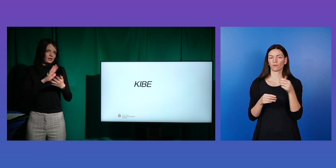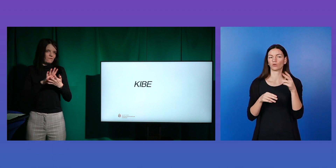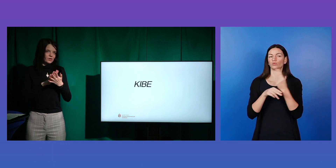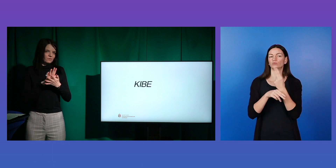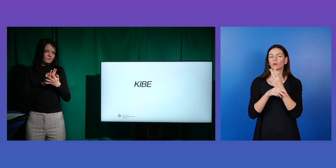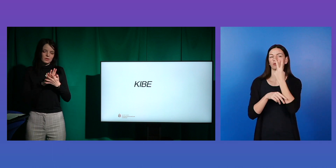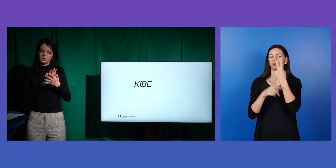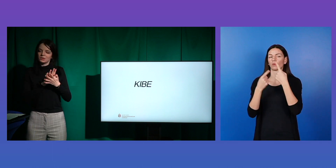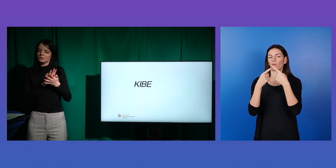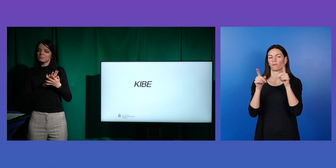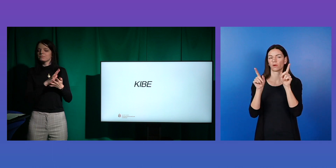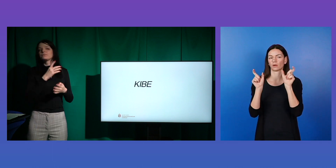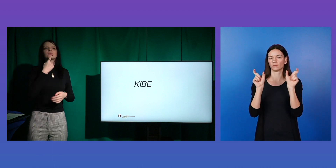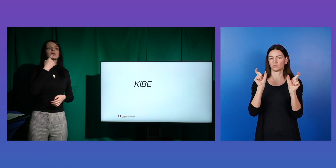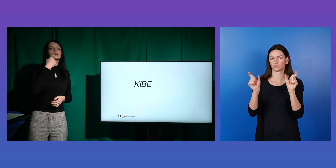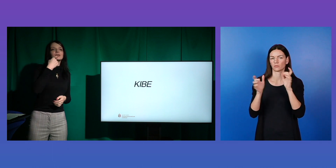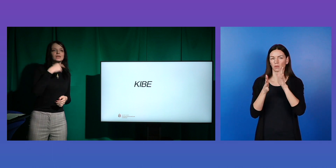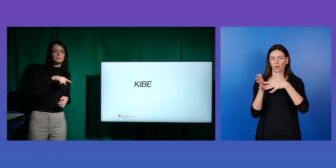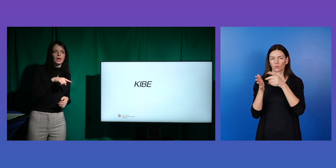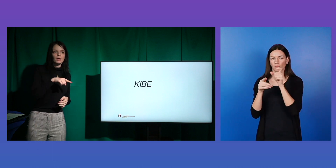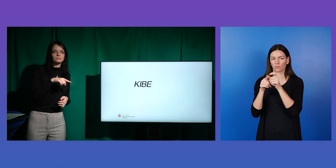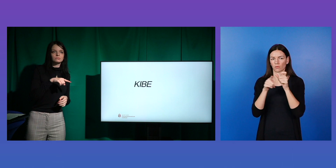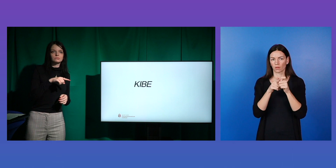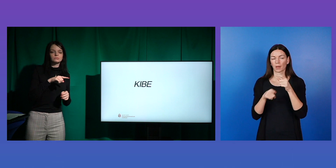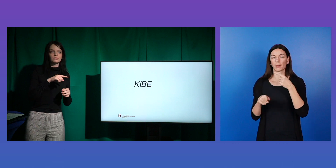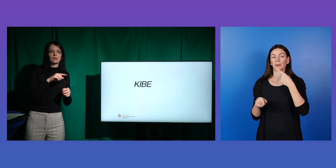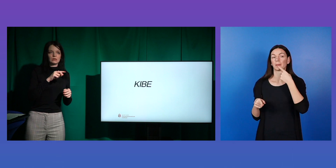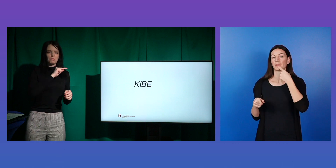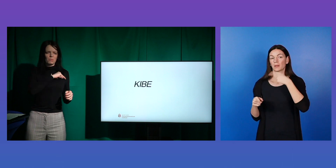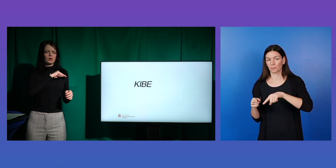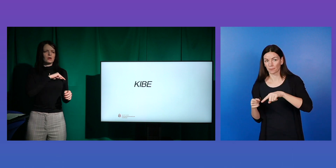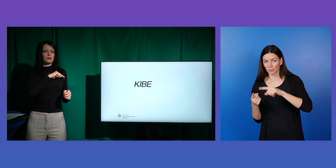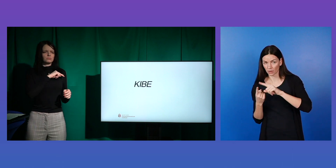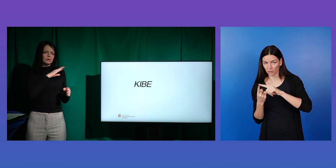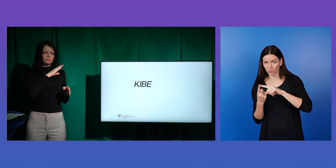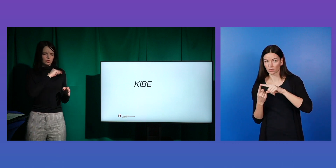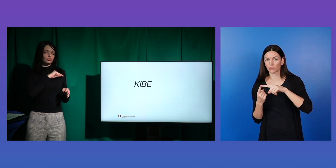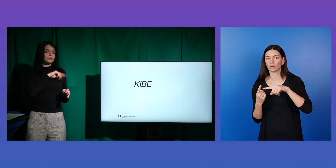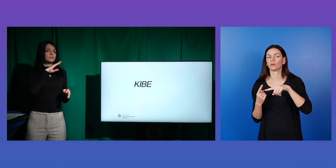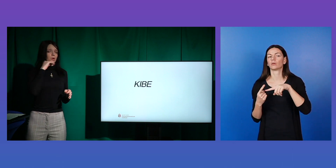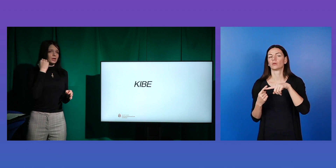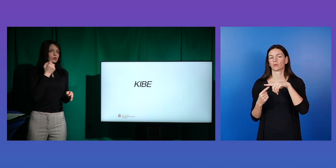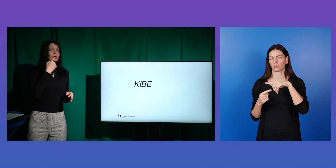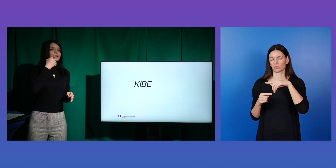Kasutati 2 erinevat viipemärki. Kiben.